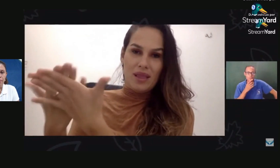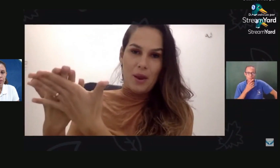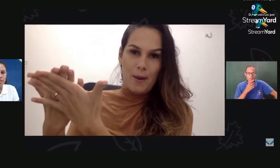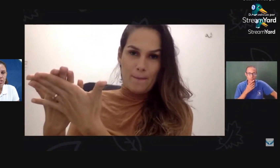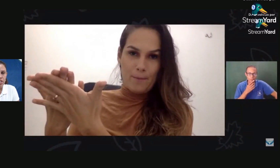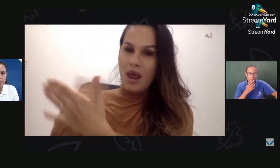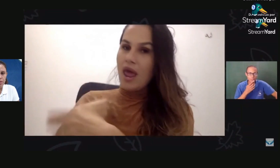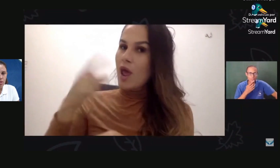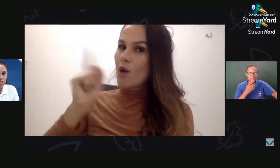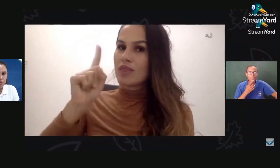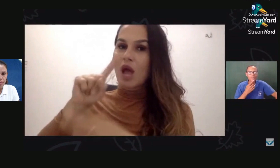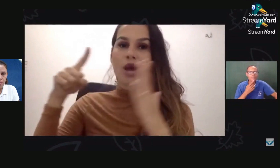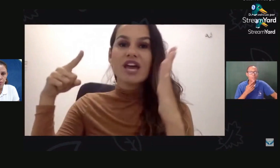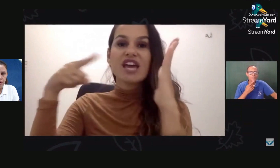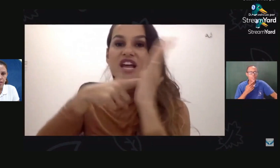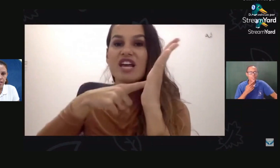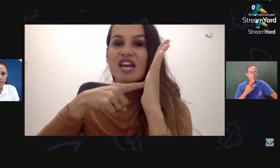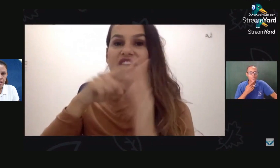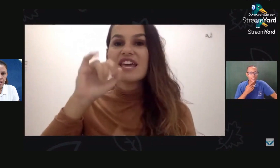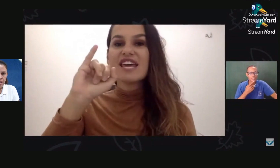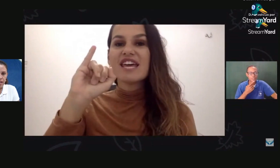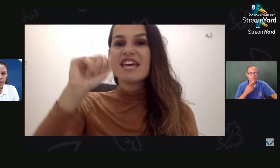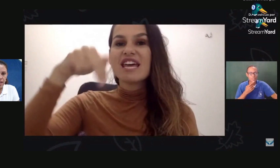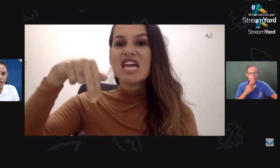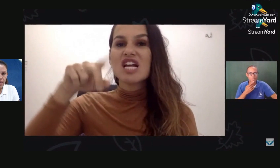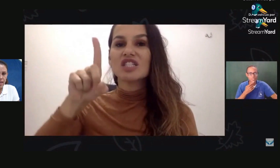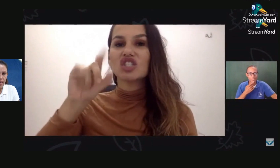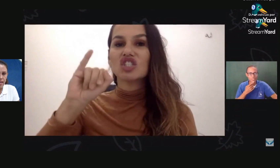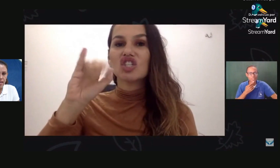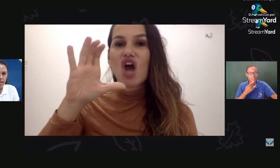Então, é importante que as pessoas procurem.